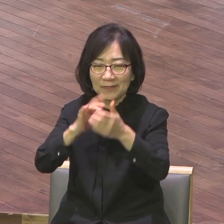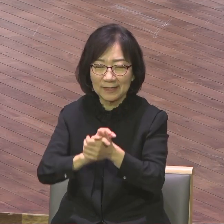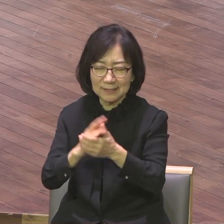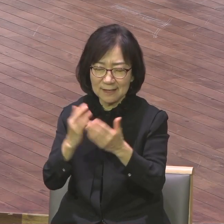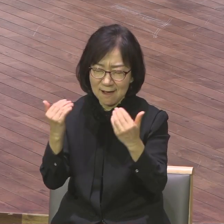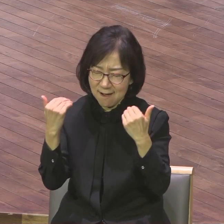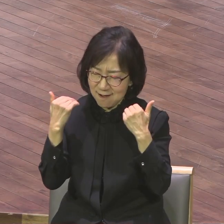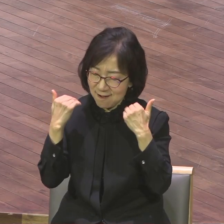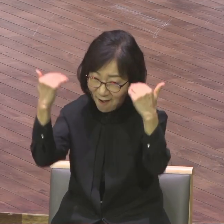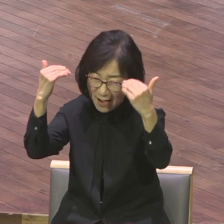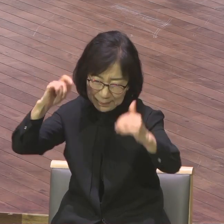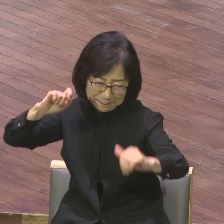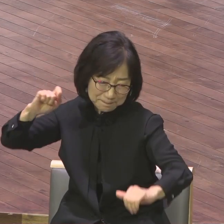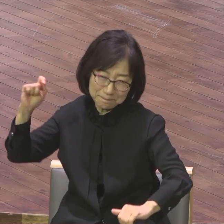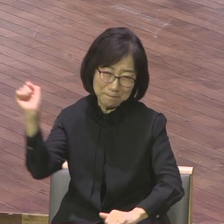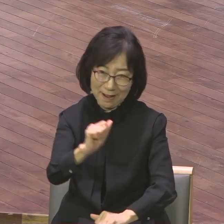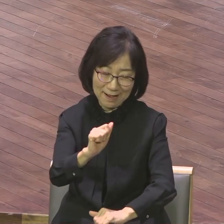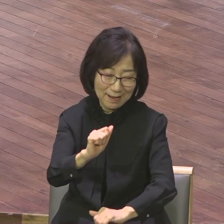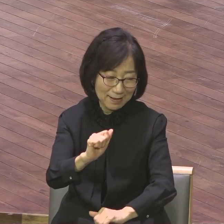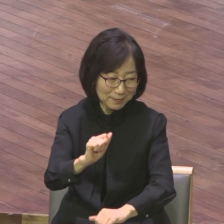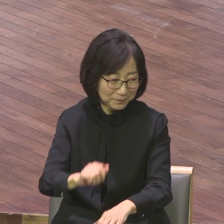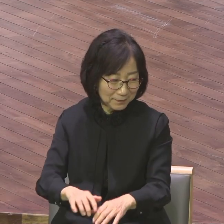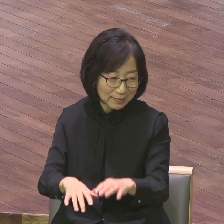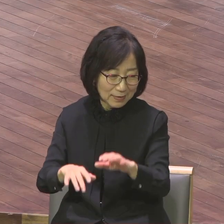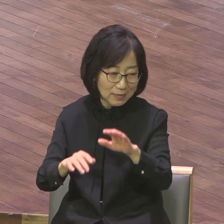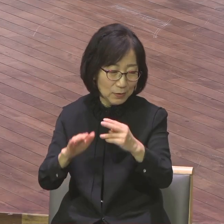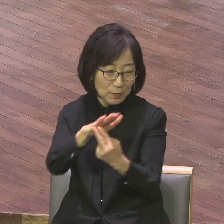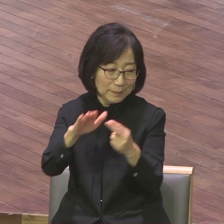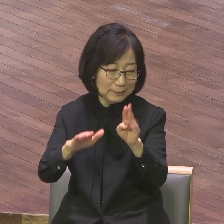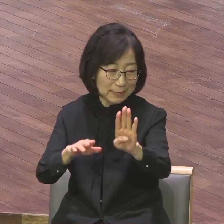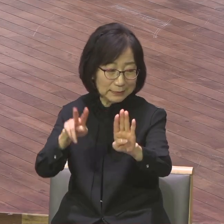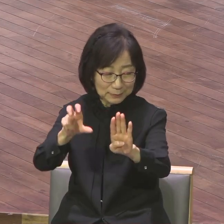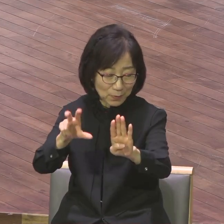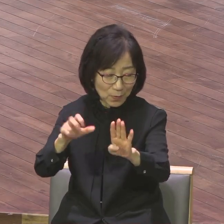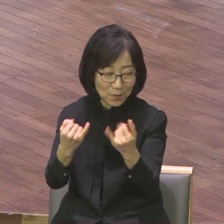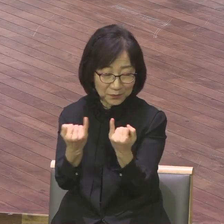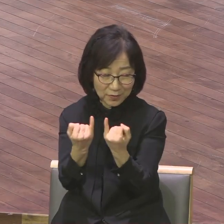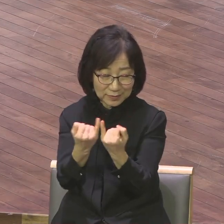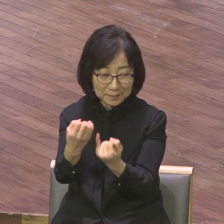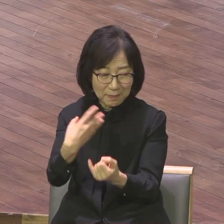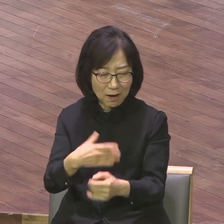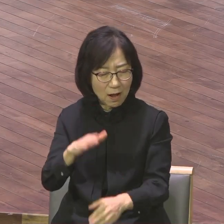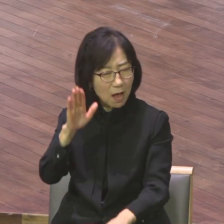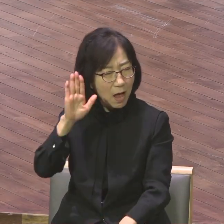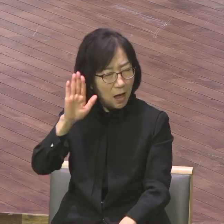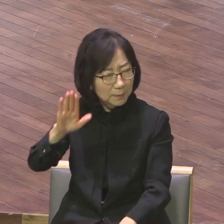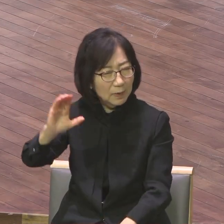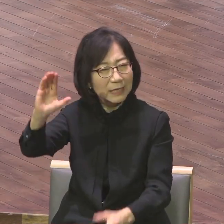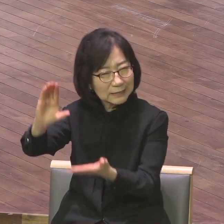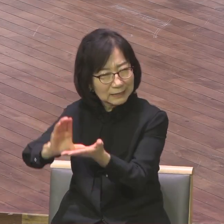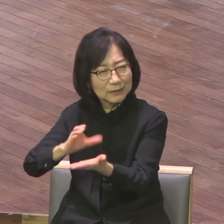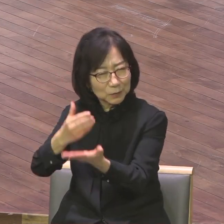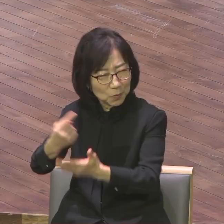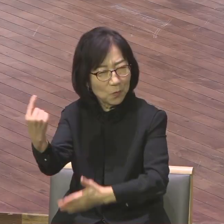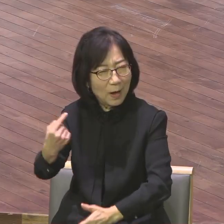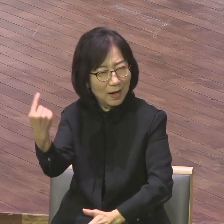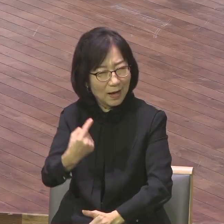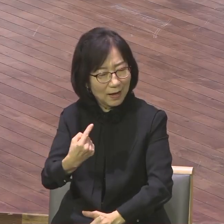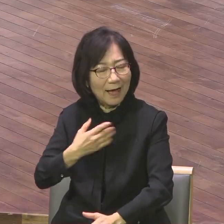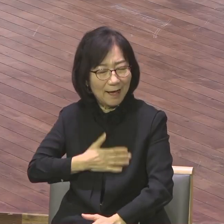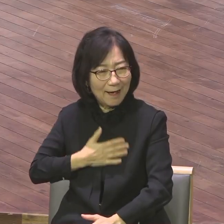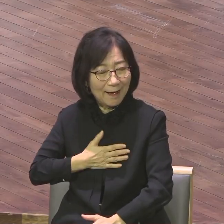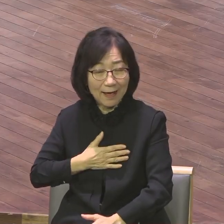플랫폼입니다. 25절을 봅니다. 여자가 이르되 메시아 곧 그리스도라 하는 이가 오실 줄을 내가 아노니